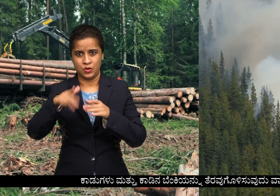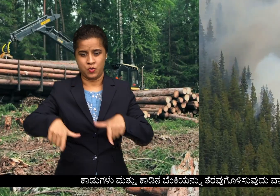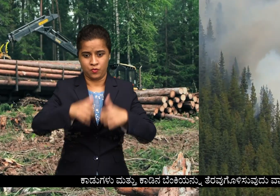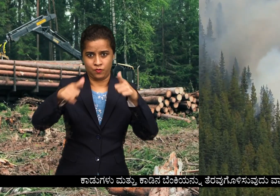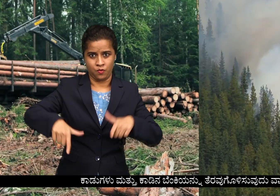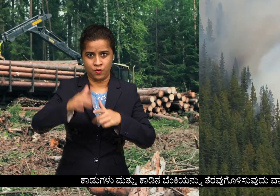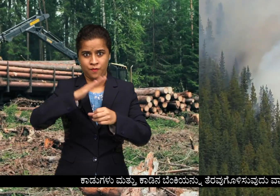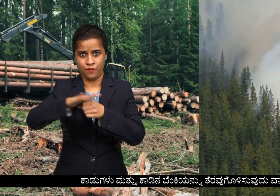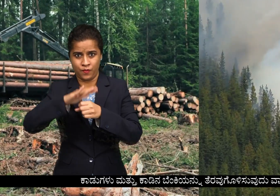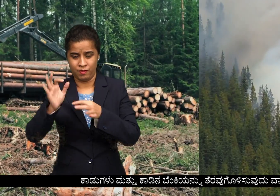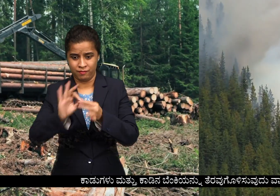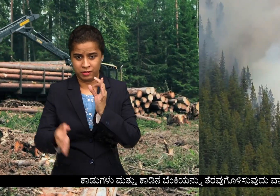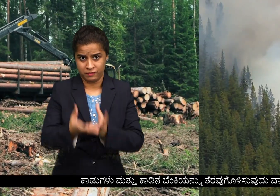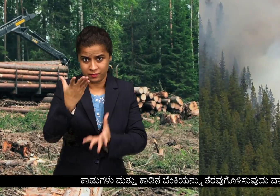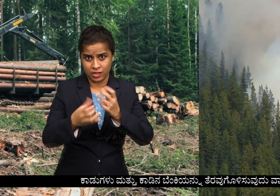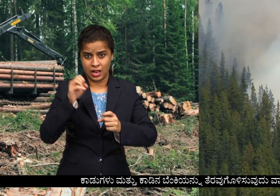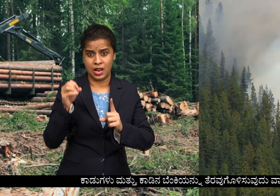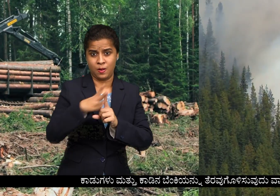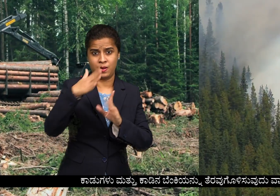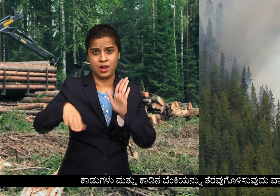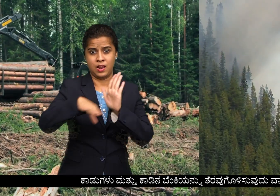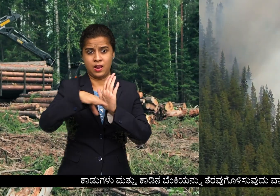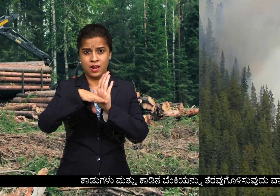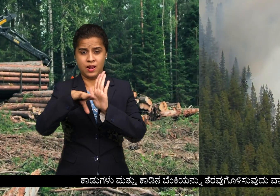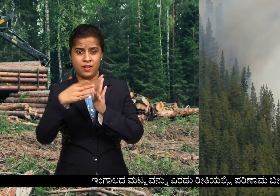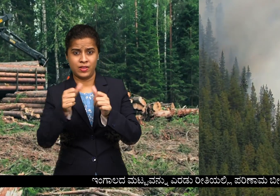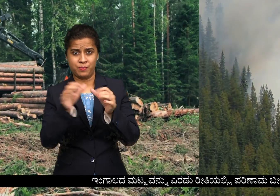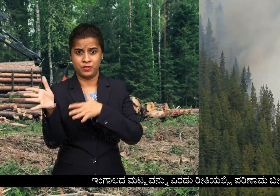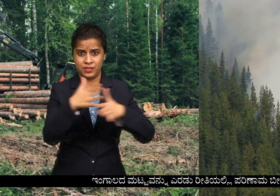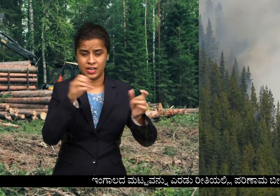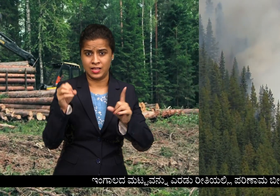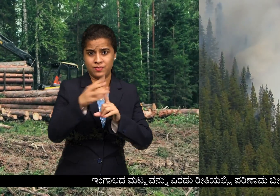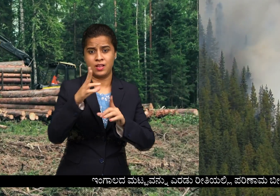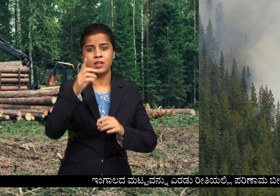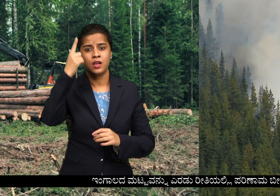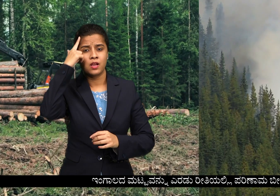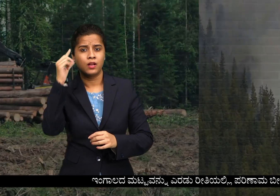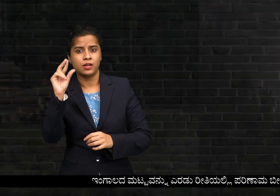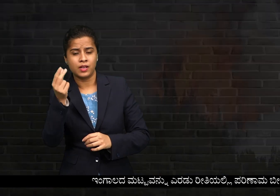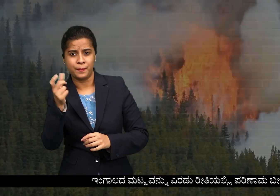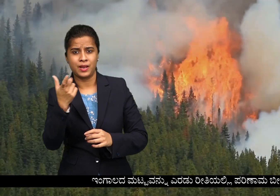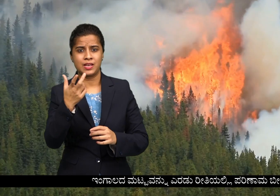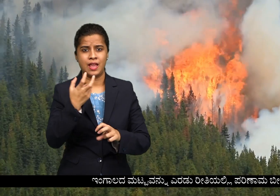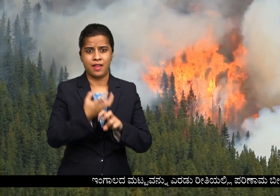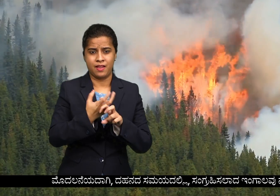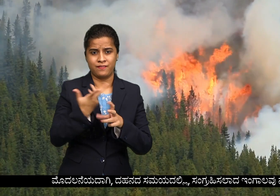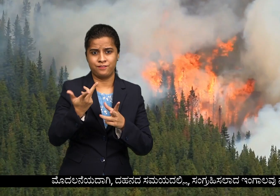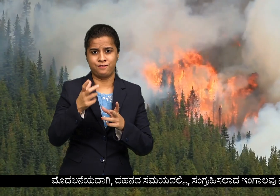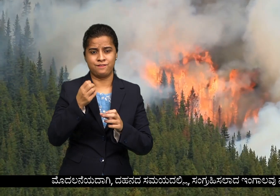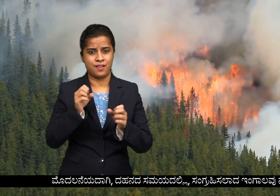ಕಾಡುಗಳು ಮತ್ತು ಕಾಡಿನ ಬೆಂಕಿಯನ್ನು ತೆರವುಗೊಳಿಸುವುದು ವಾತಾವರಣದ ಇಂಗಾಲದ ಮಟ್ಟವನ್ನು ಎರಡು ರೀತಿಯಲ್ಲಿ ಪರಿಣಾಮ